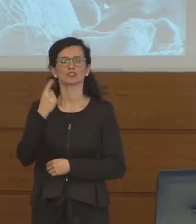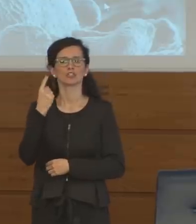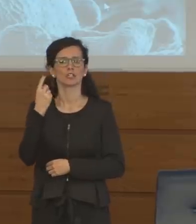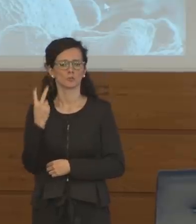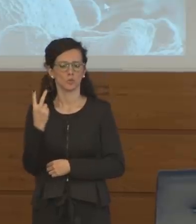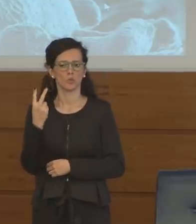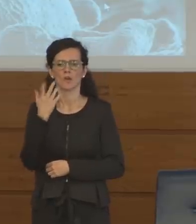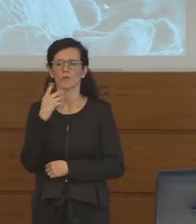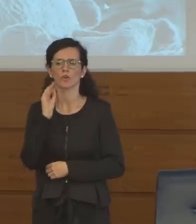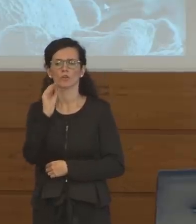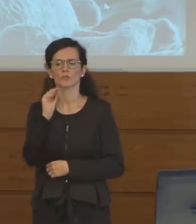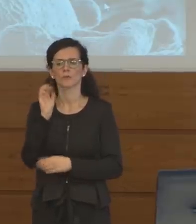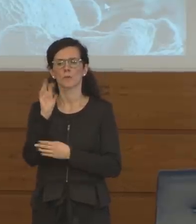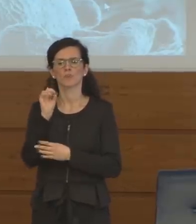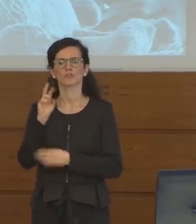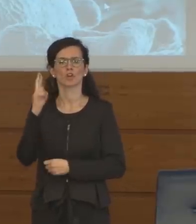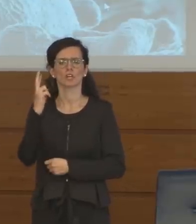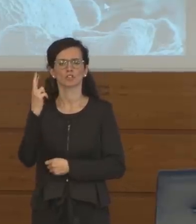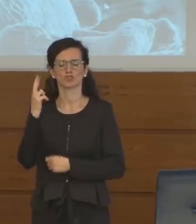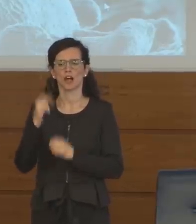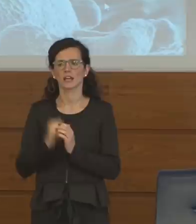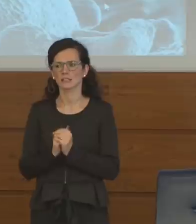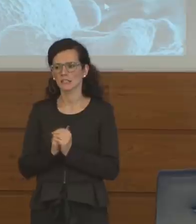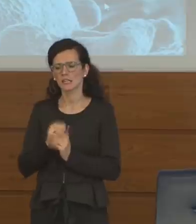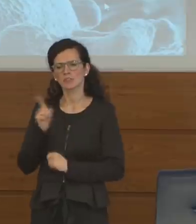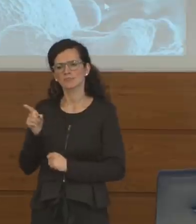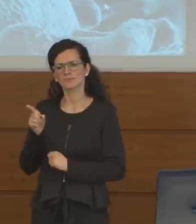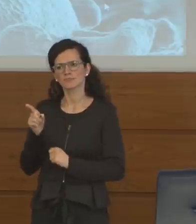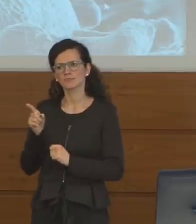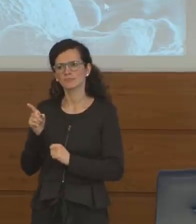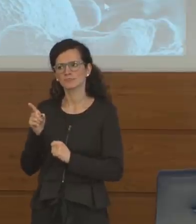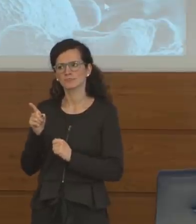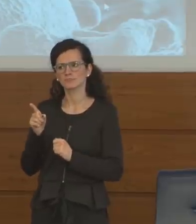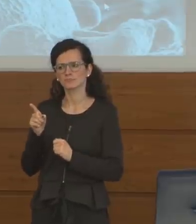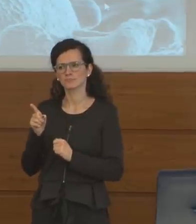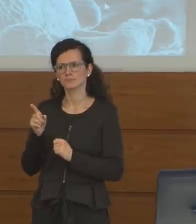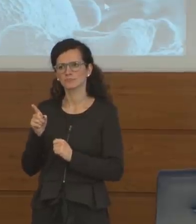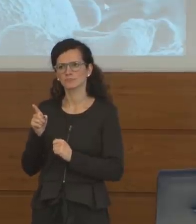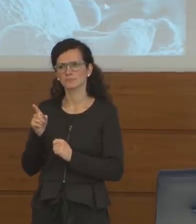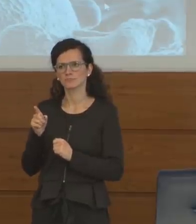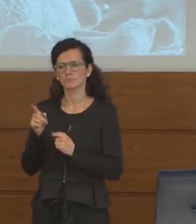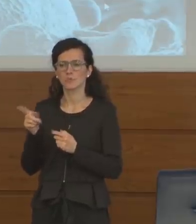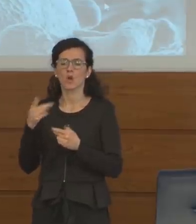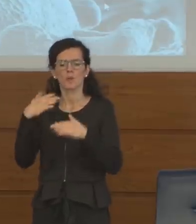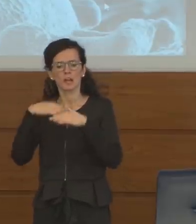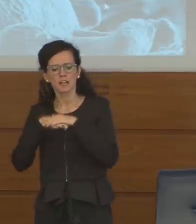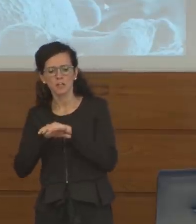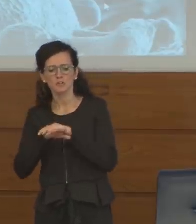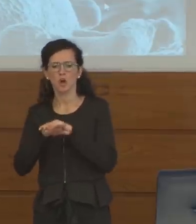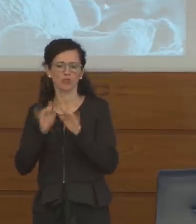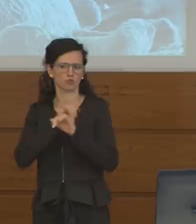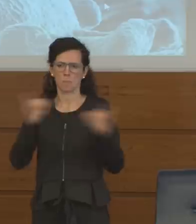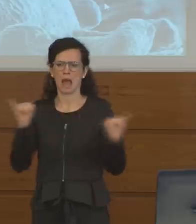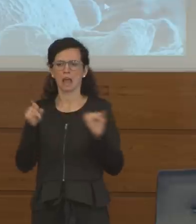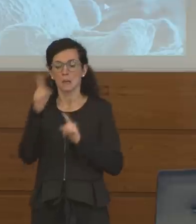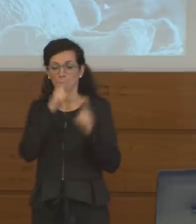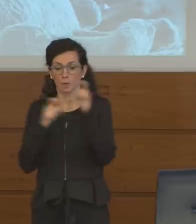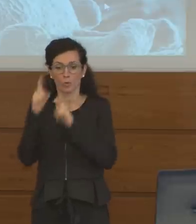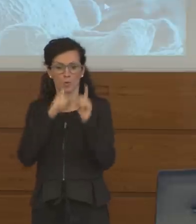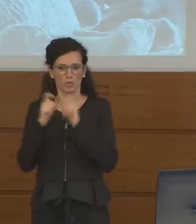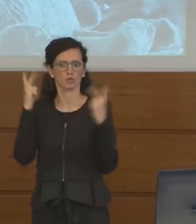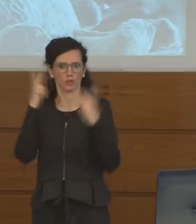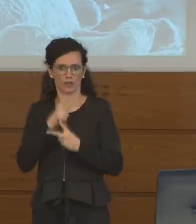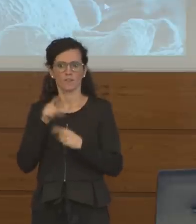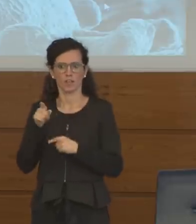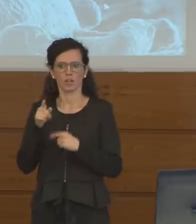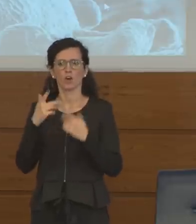domanda al professor Ricciardi. Lei ha più volte, insomma, non ha nascosto la sua preoccupazione